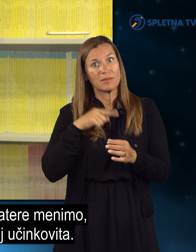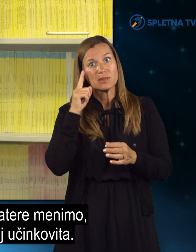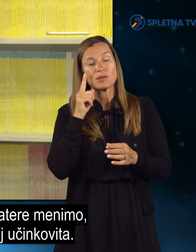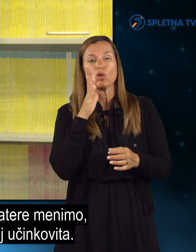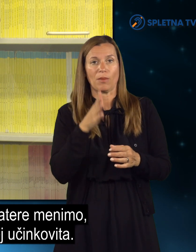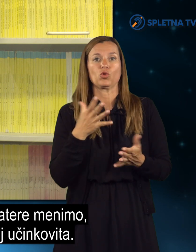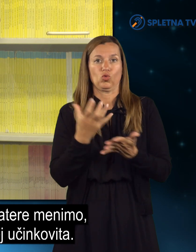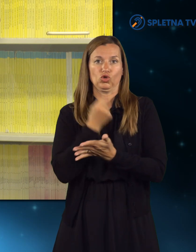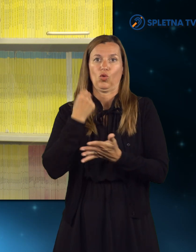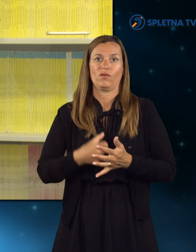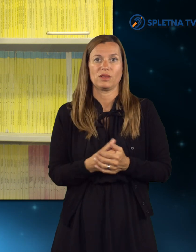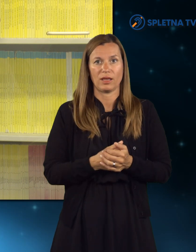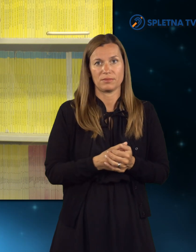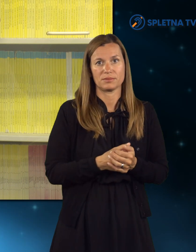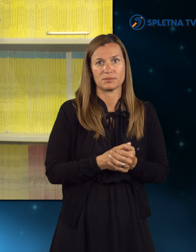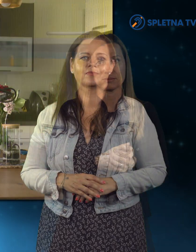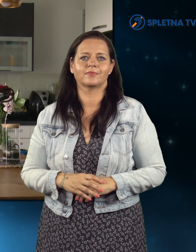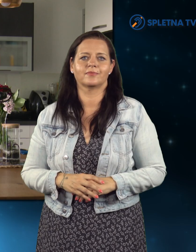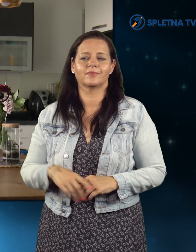precej učinkovita.